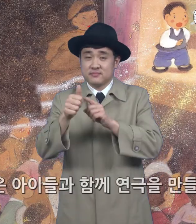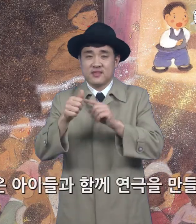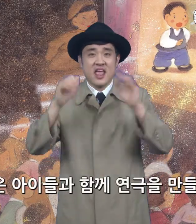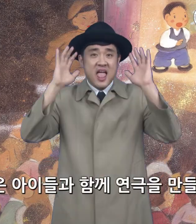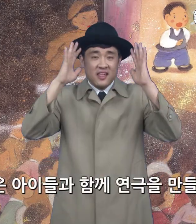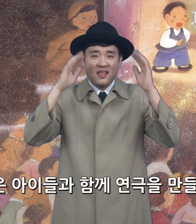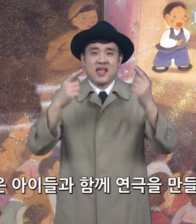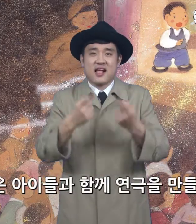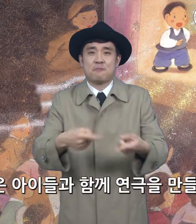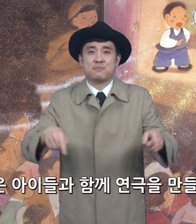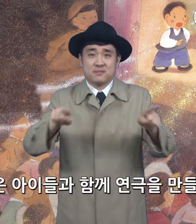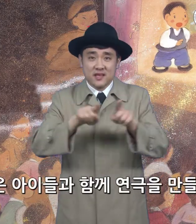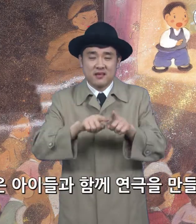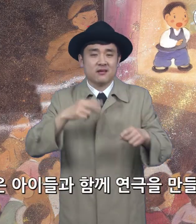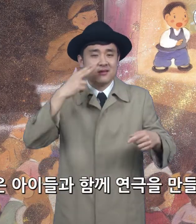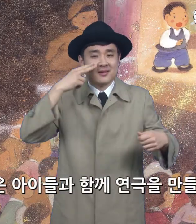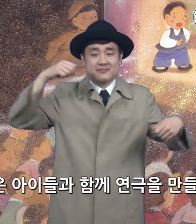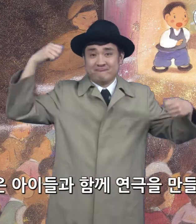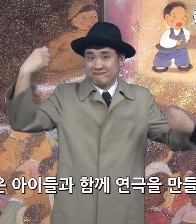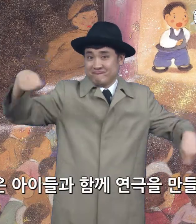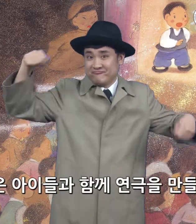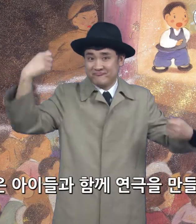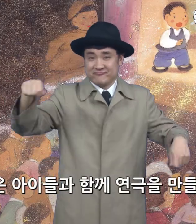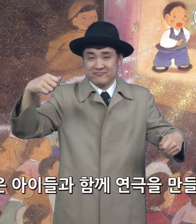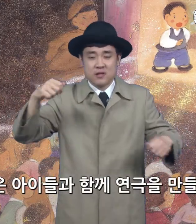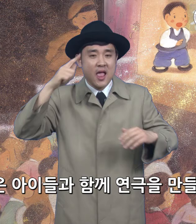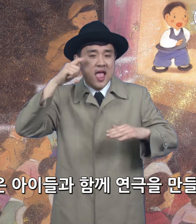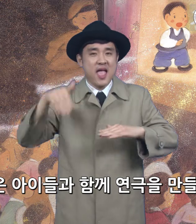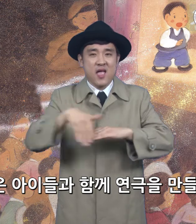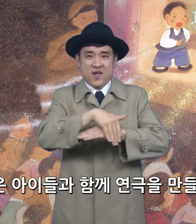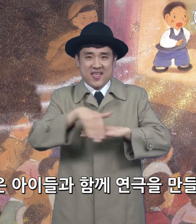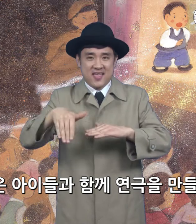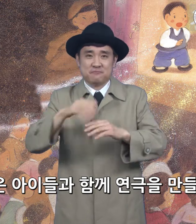정한은 아이들과 함께 연극을 만들었어요.